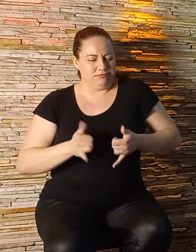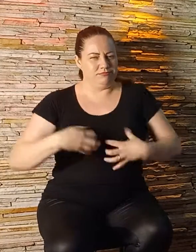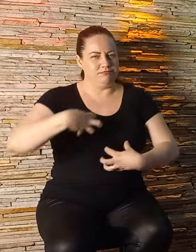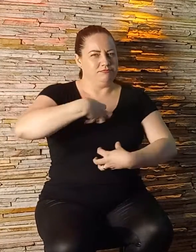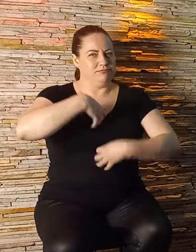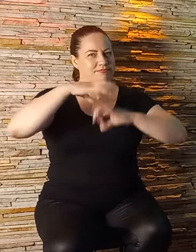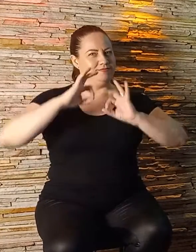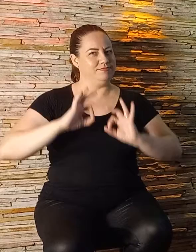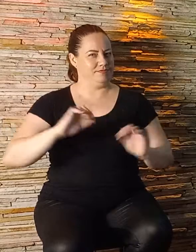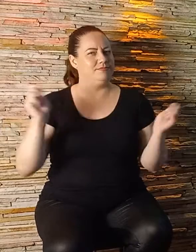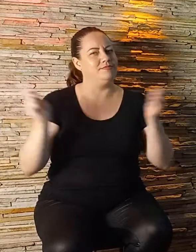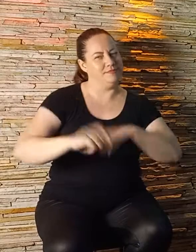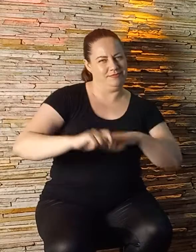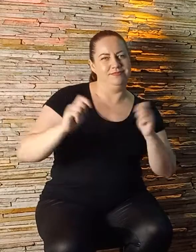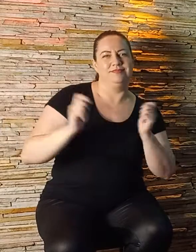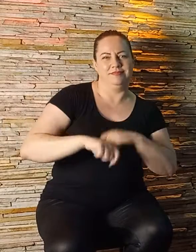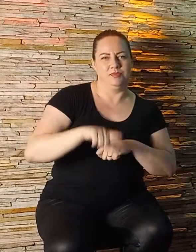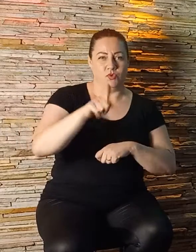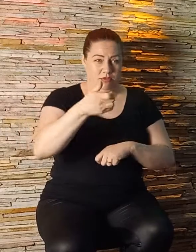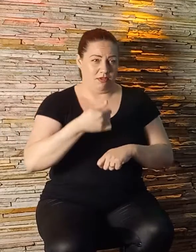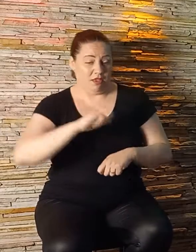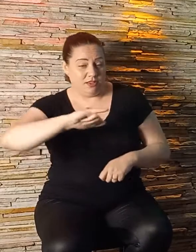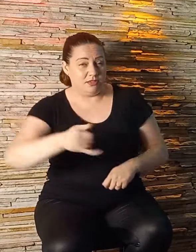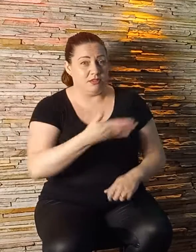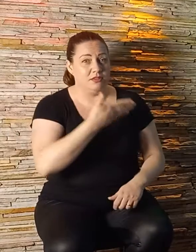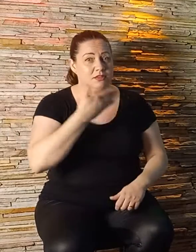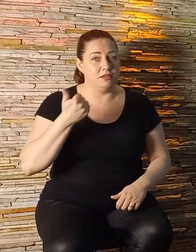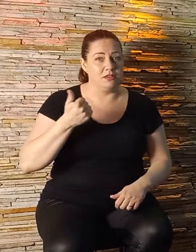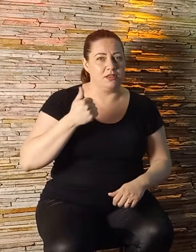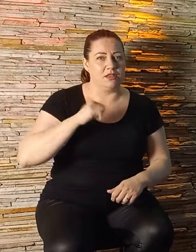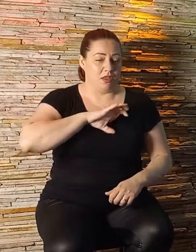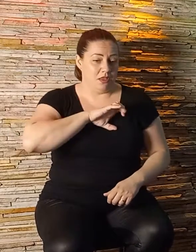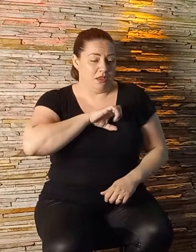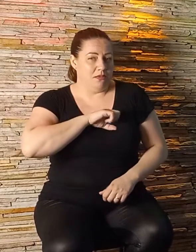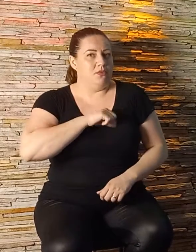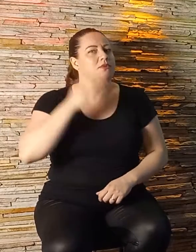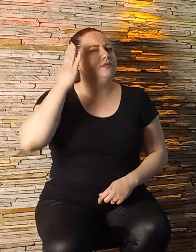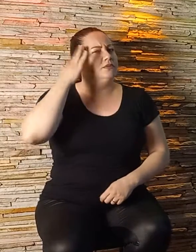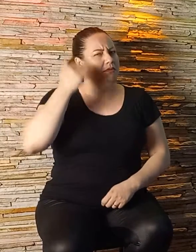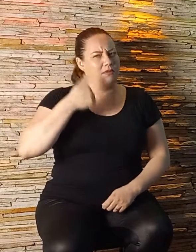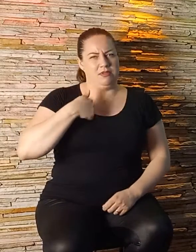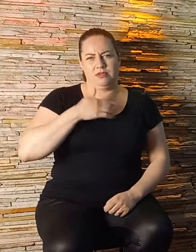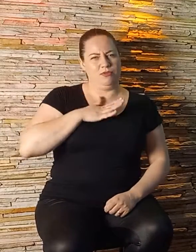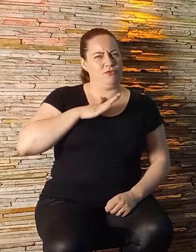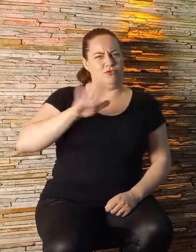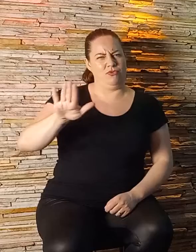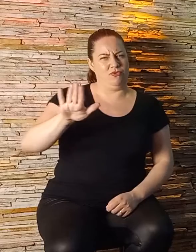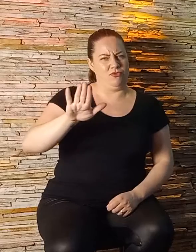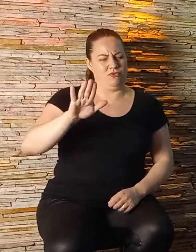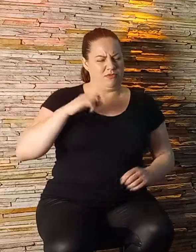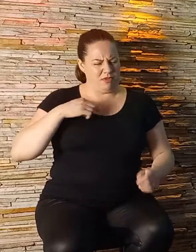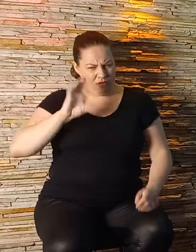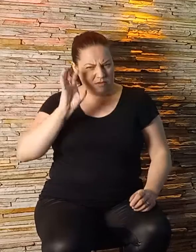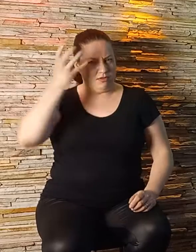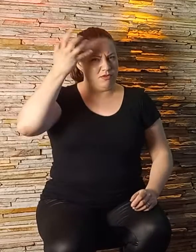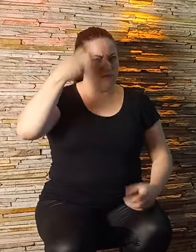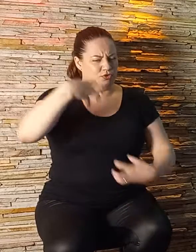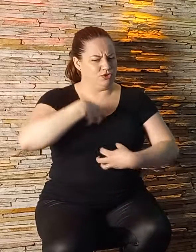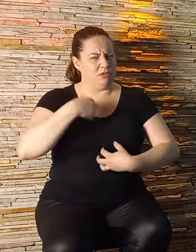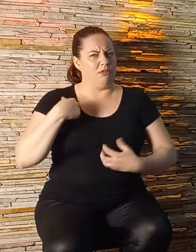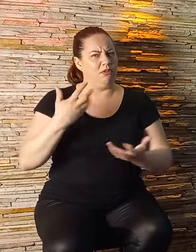parte condição se quiser uma chance um romance saiba quero não sei que marcha lenta